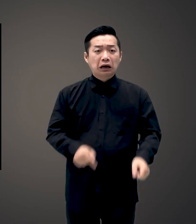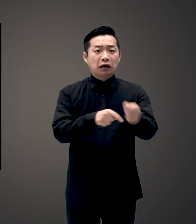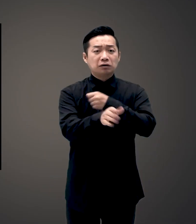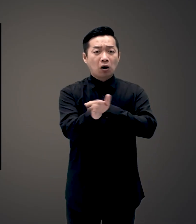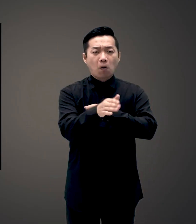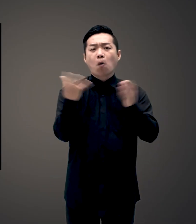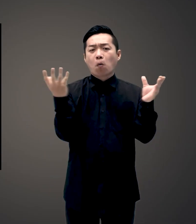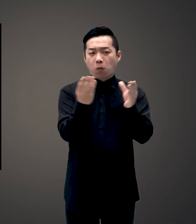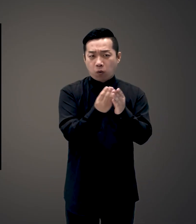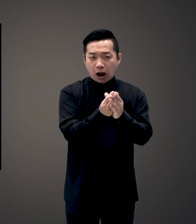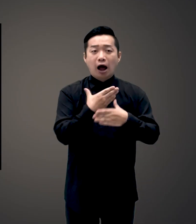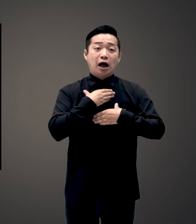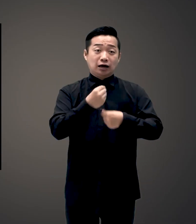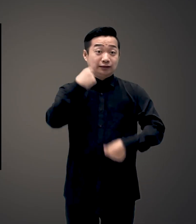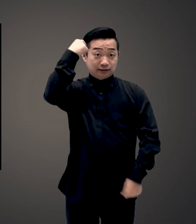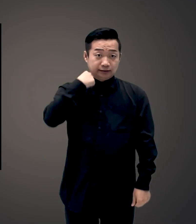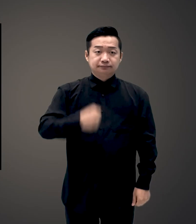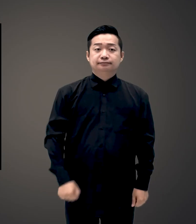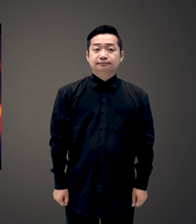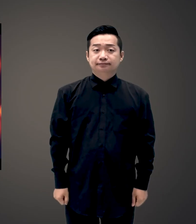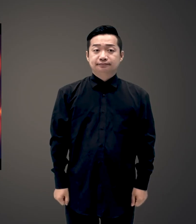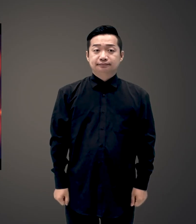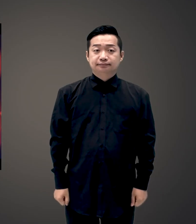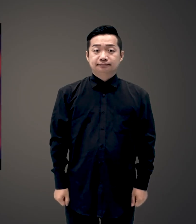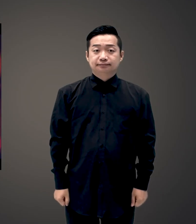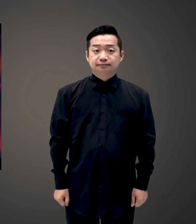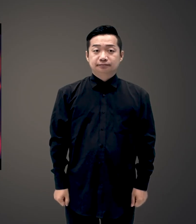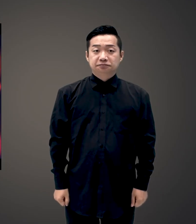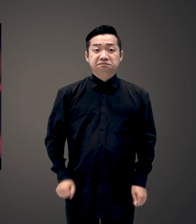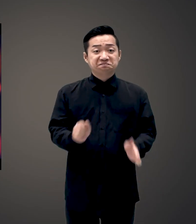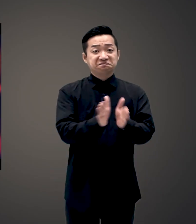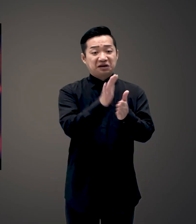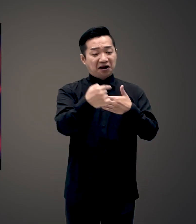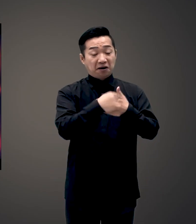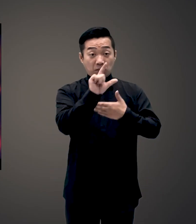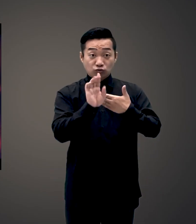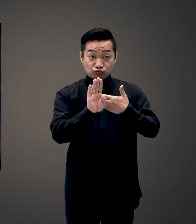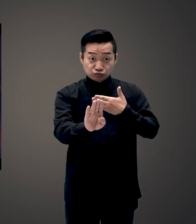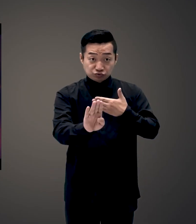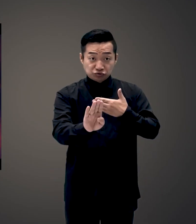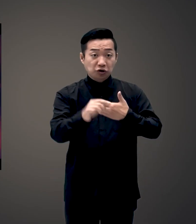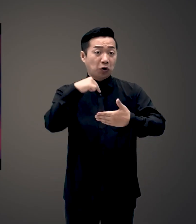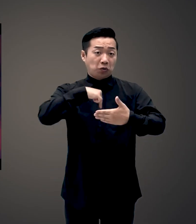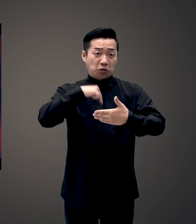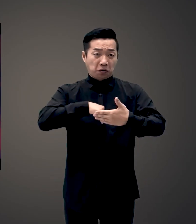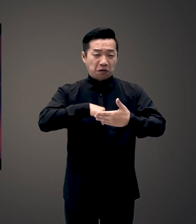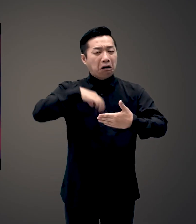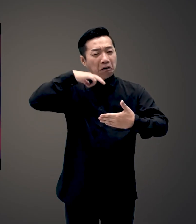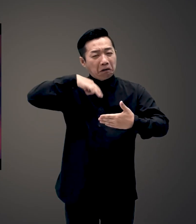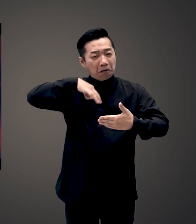성장에는 고려해야 할 것들이 참 많이 있습니다. 빛, 물, 공기와 온도,